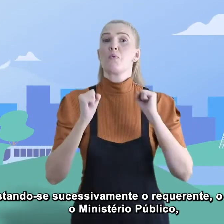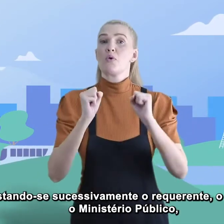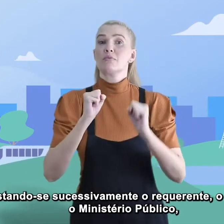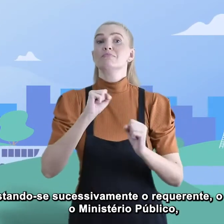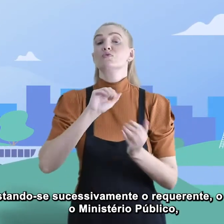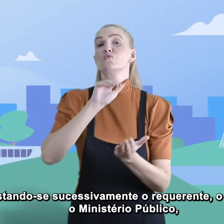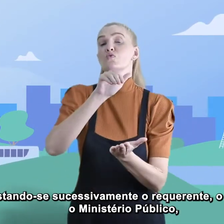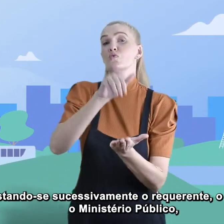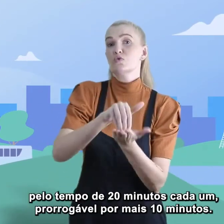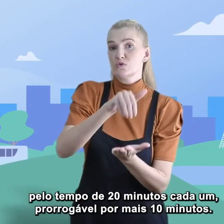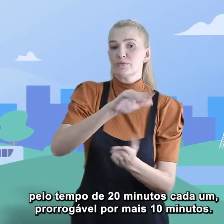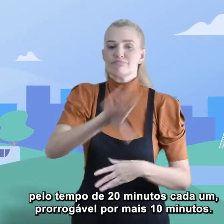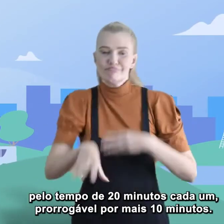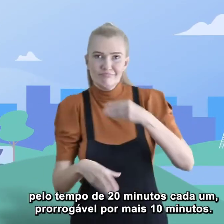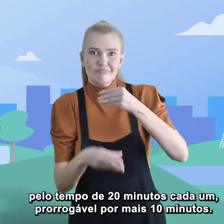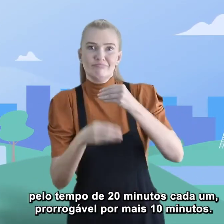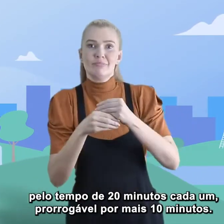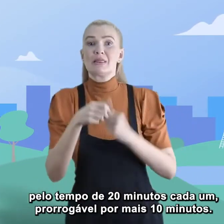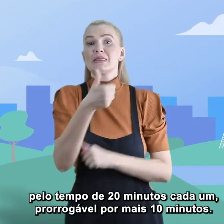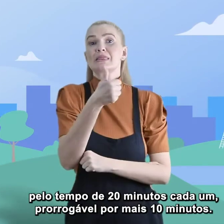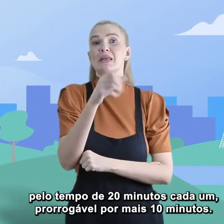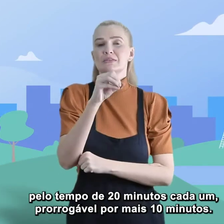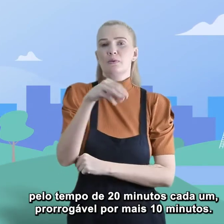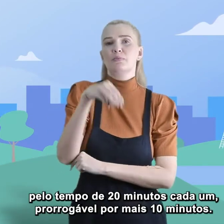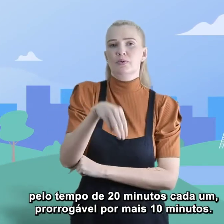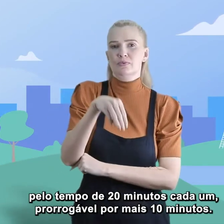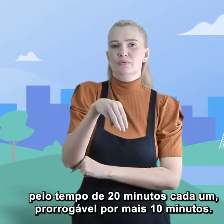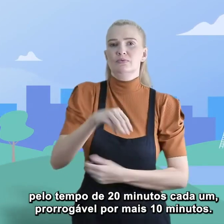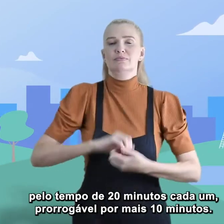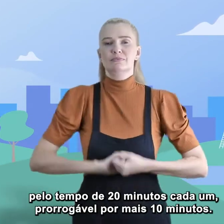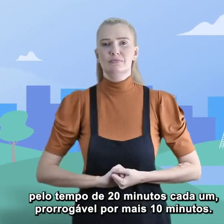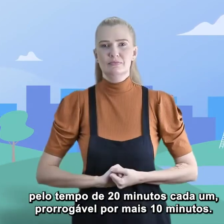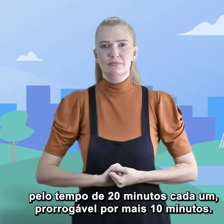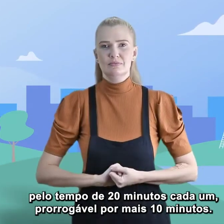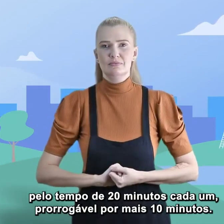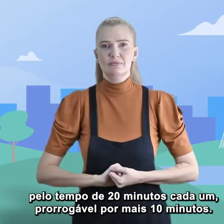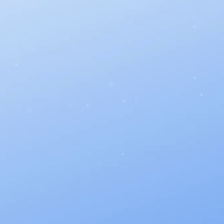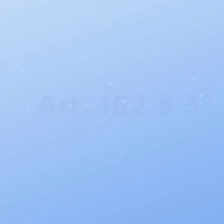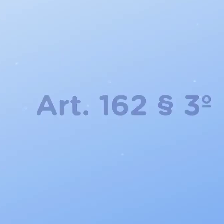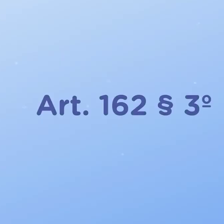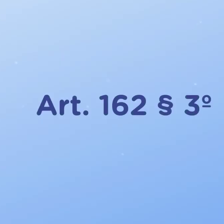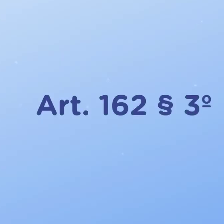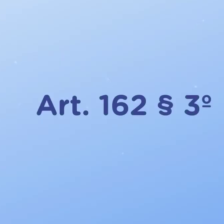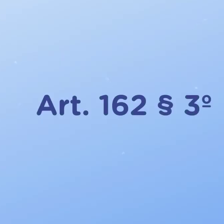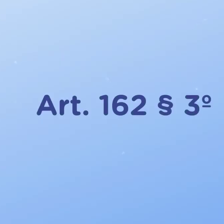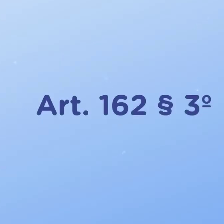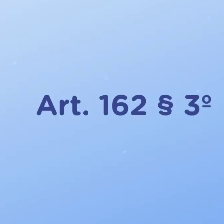Ministério Público, pelo tempo de 20 minutos cada um, prorrogável por mais 10 minutos. Artigo 162, parágrafo